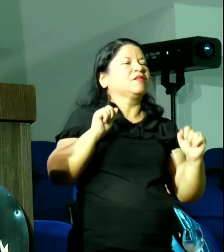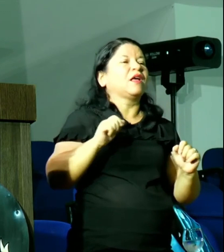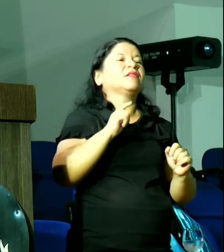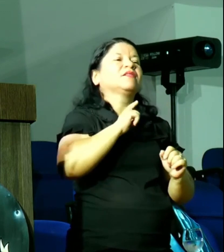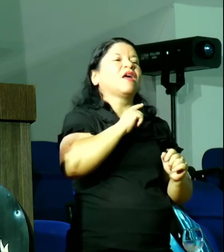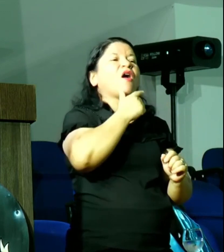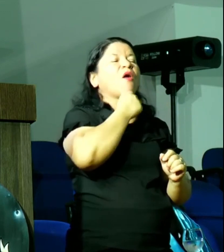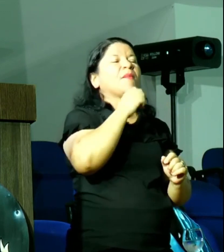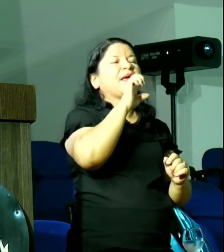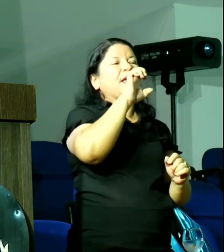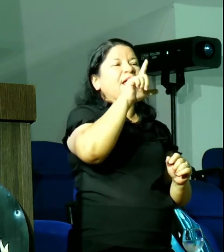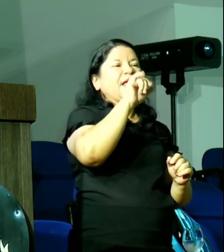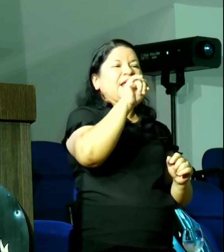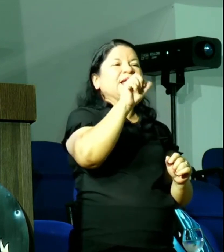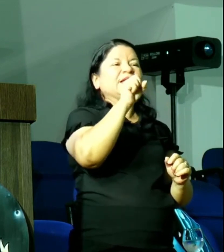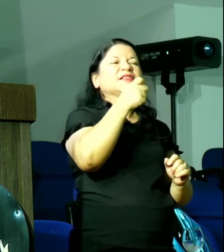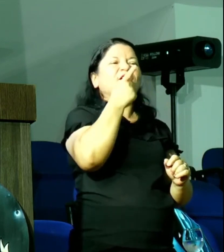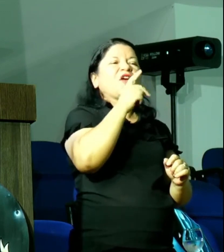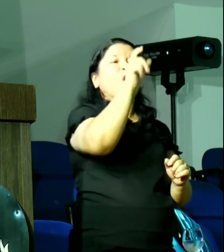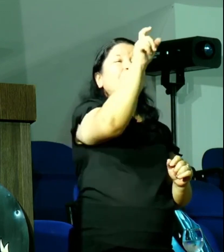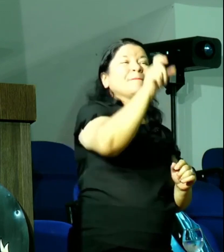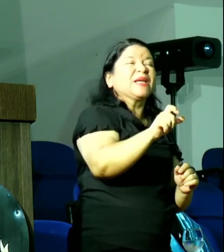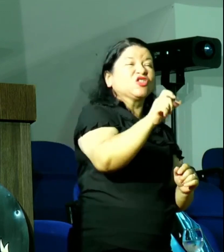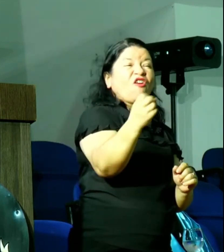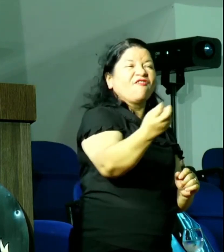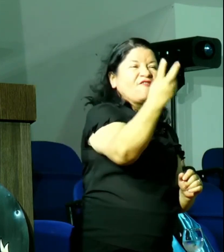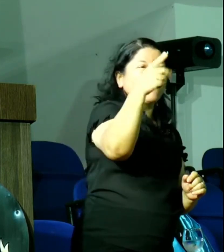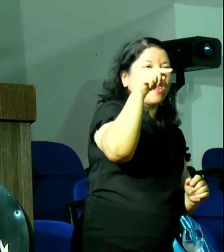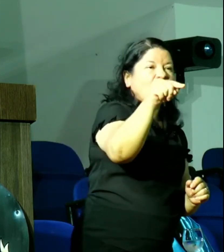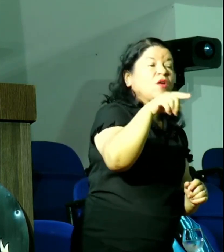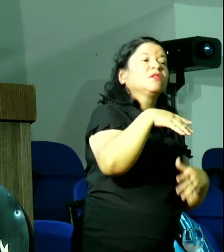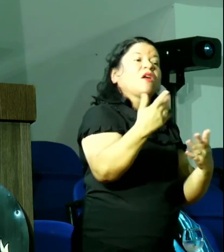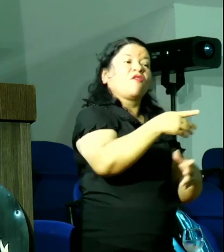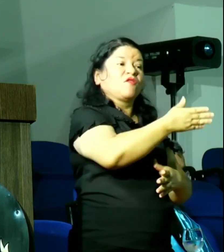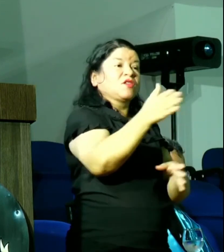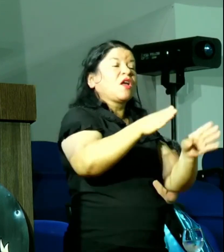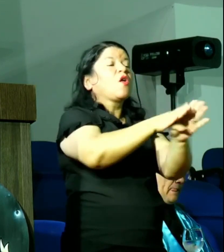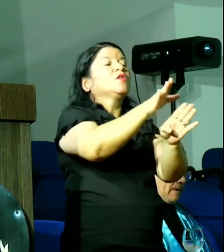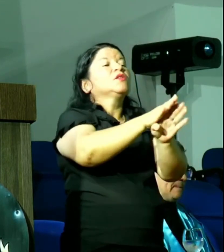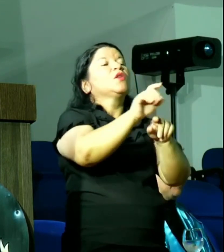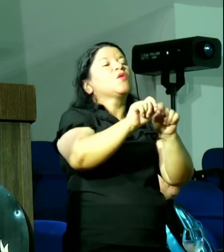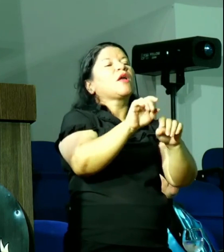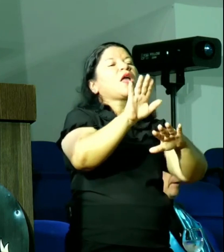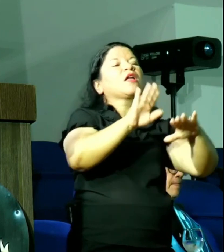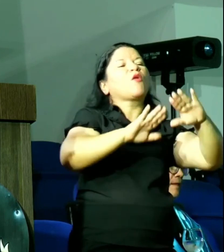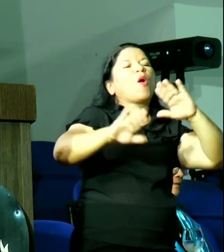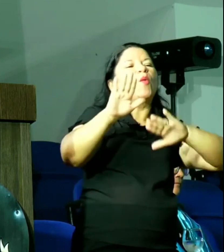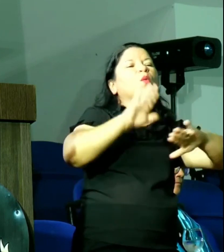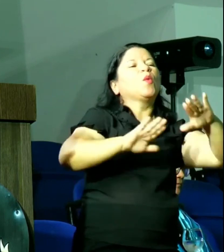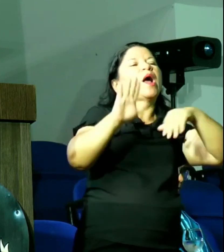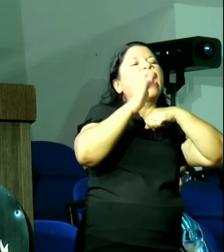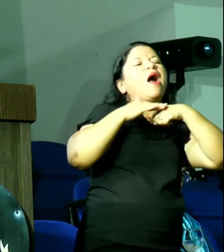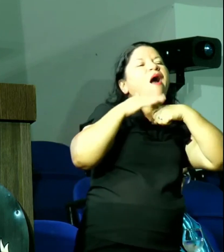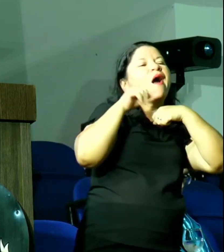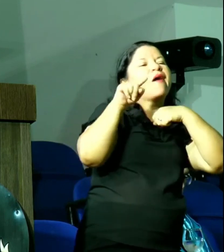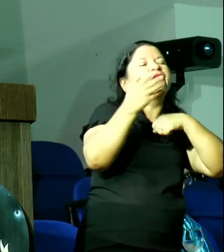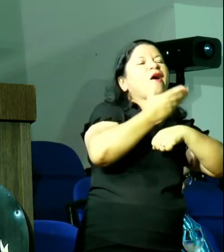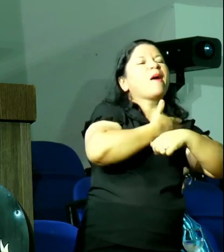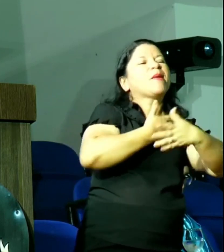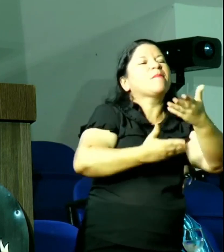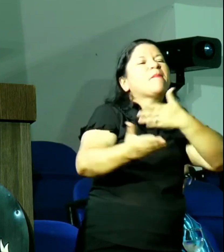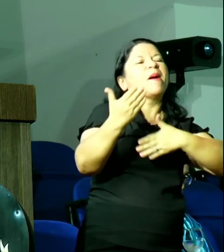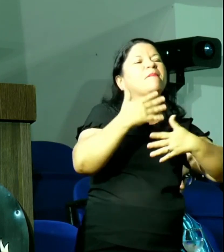pessoas significativas. Aconselho-os fortemente a cuidarem com carinho dessa amizade, mesmo quando a vida se